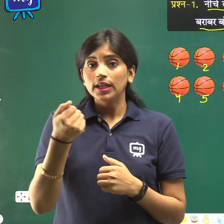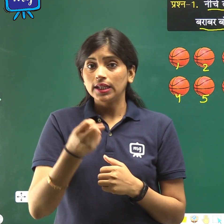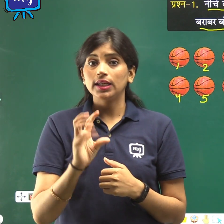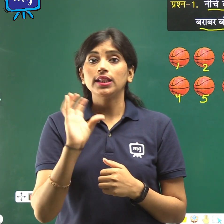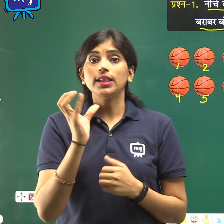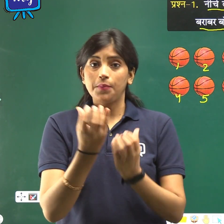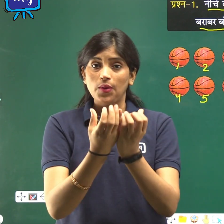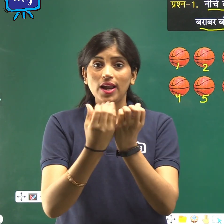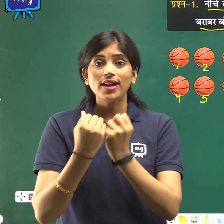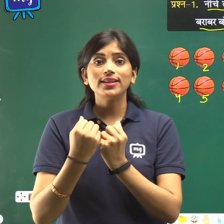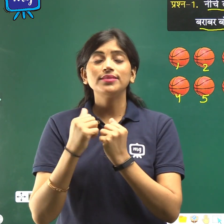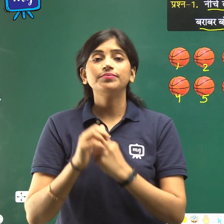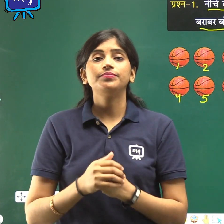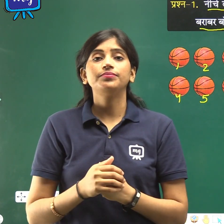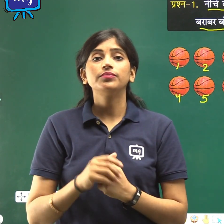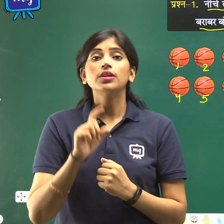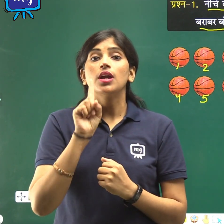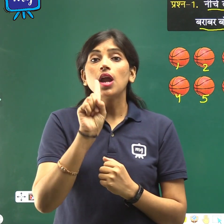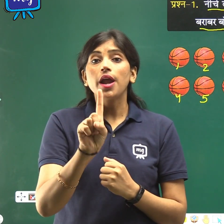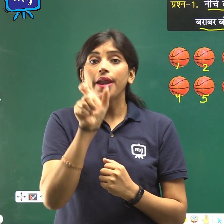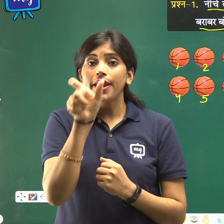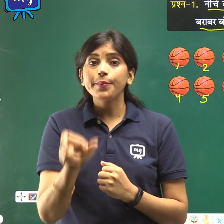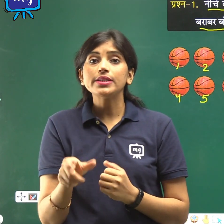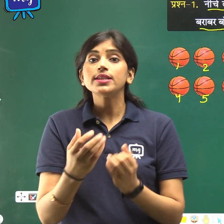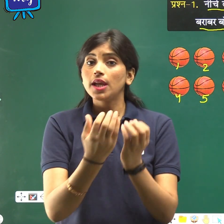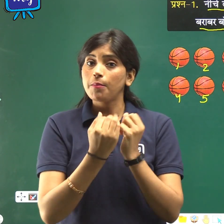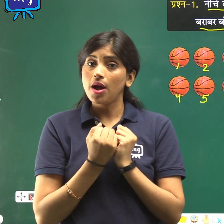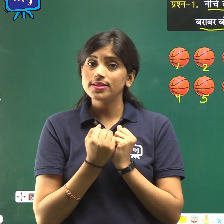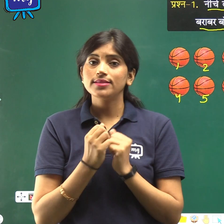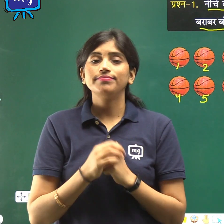बॉल आई एक बच्चे के पास।